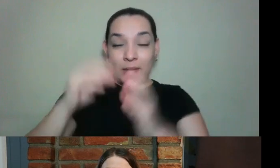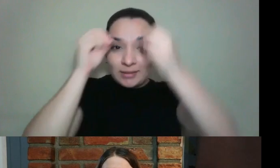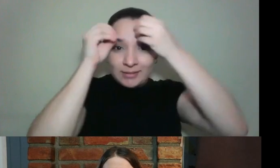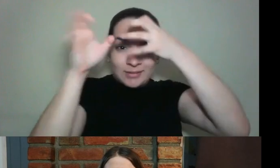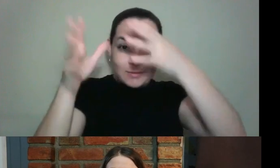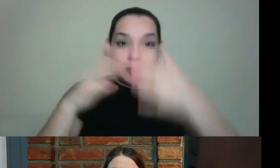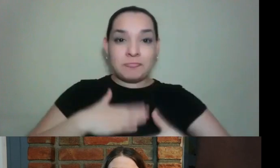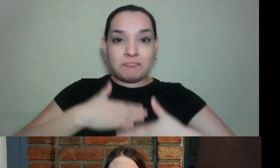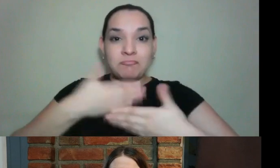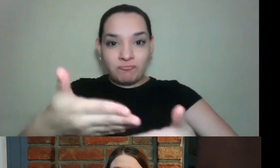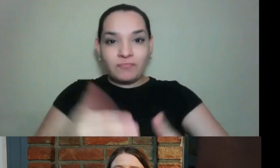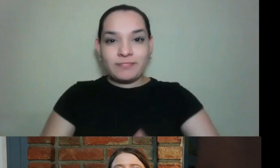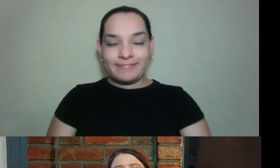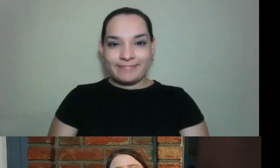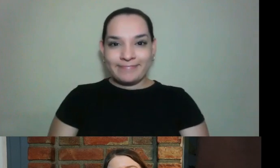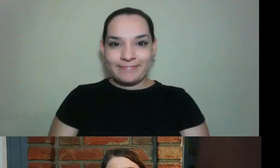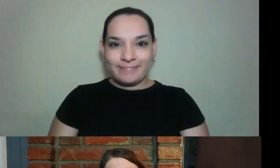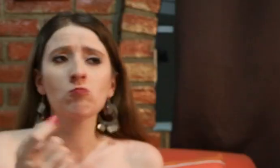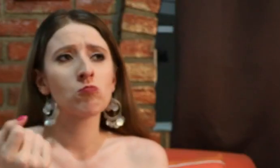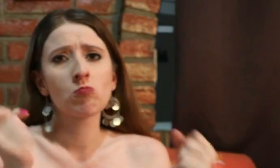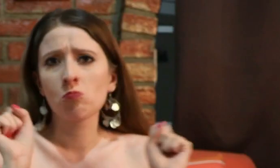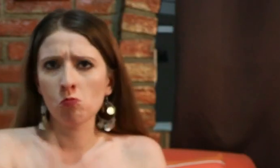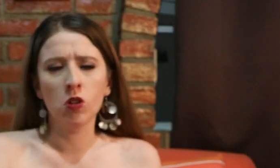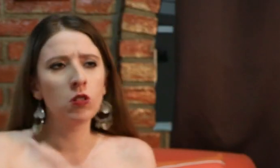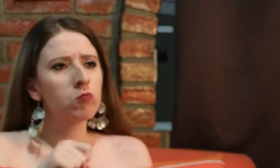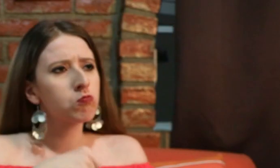sano que le puedo llegar a decir.